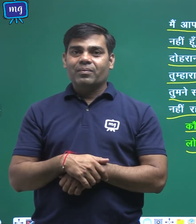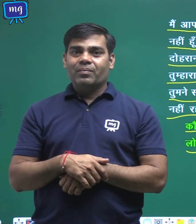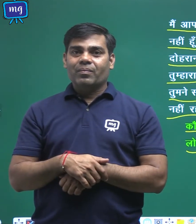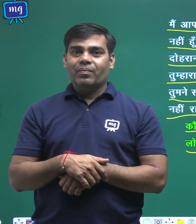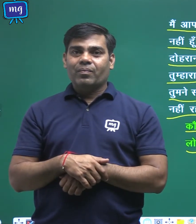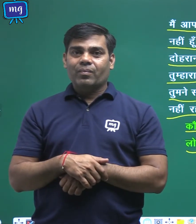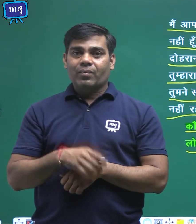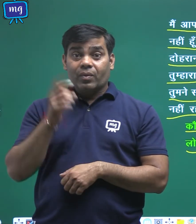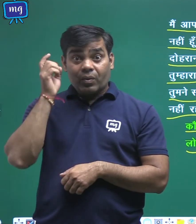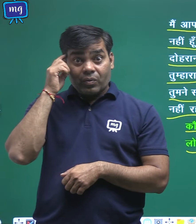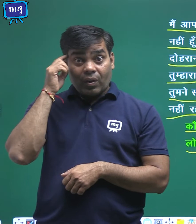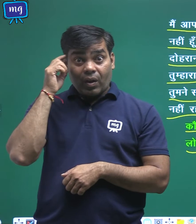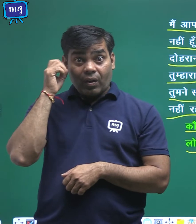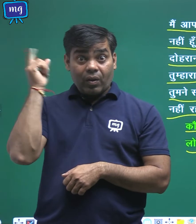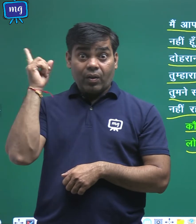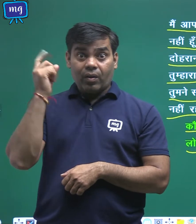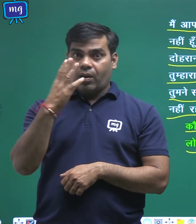चालाक लोमड़